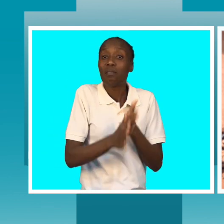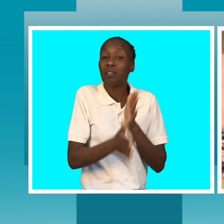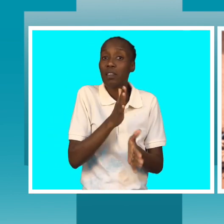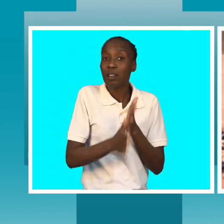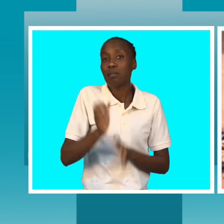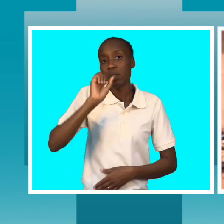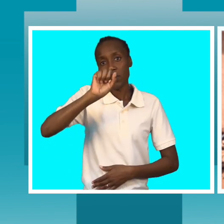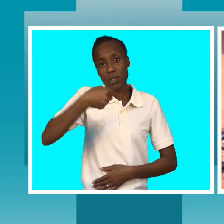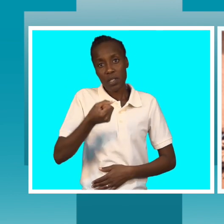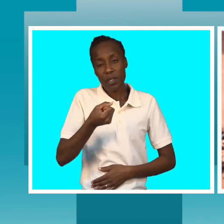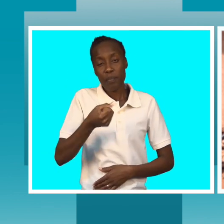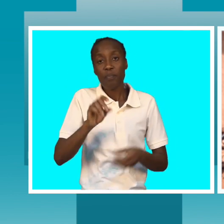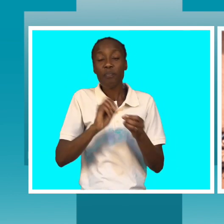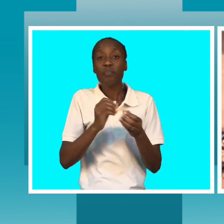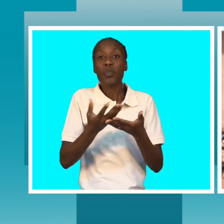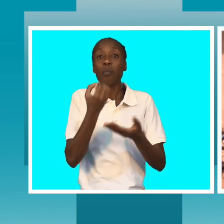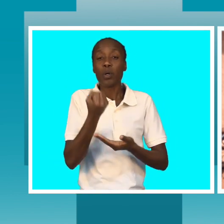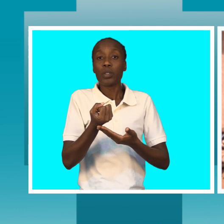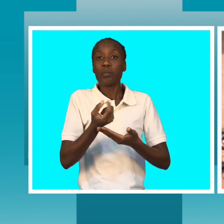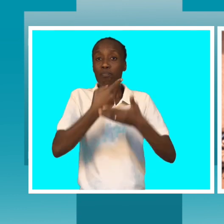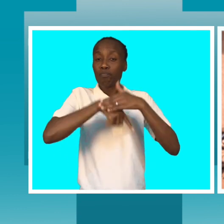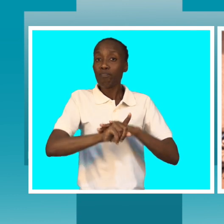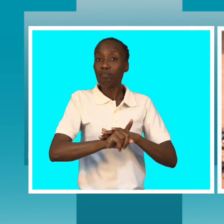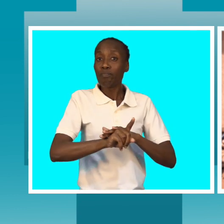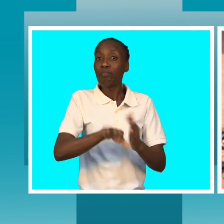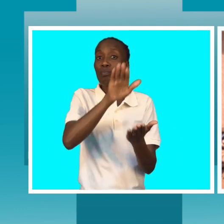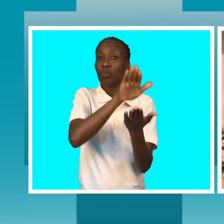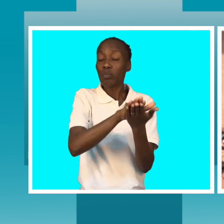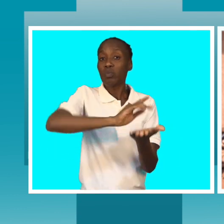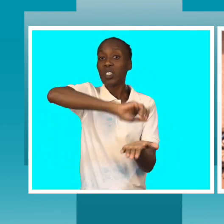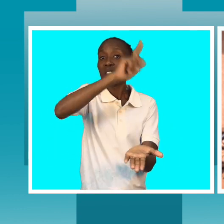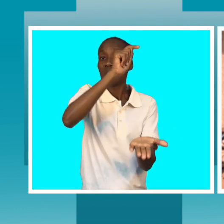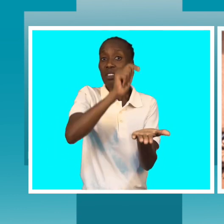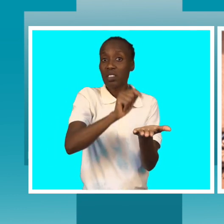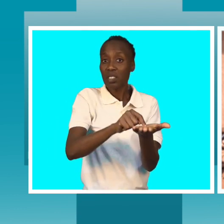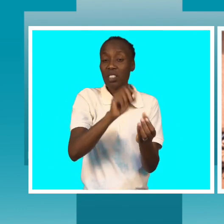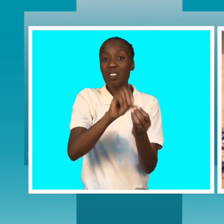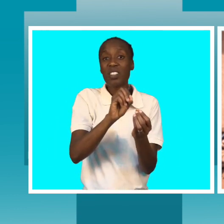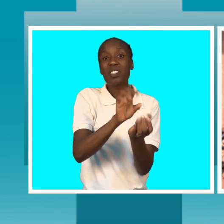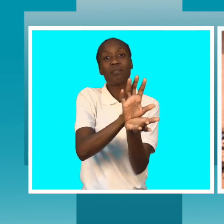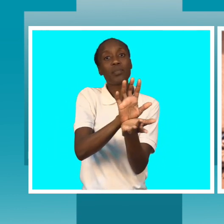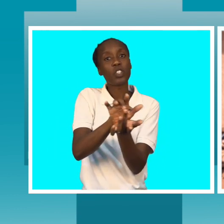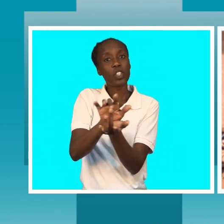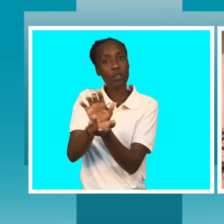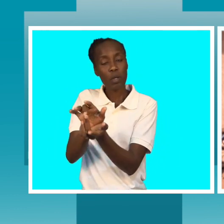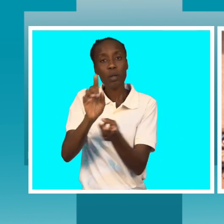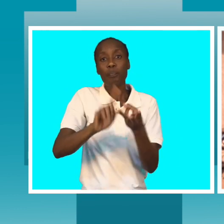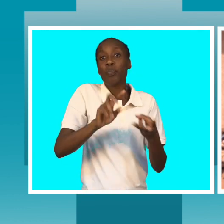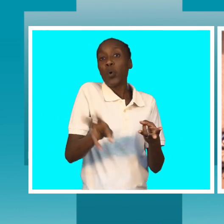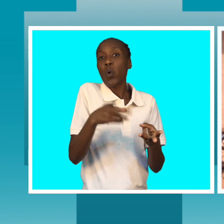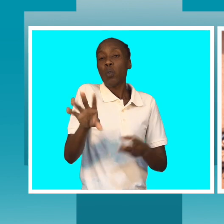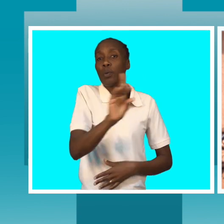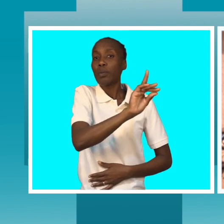nada. Sim. Pode seguir, pode ir lá na cidade fazer gimola.